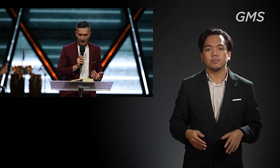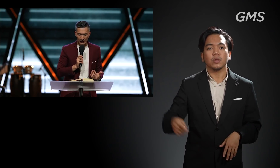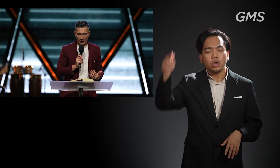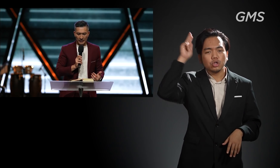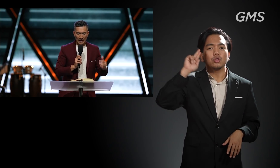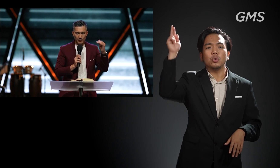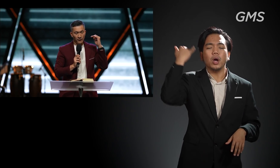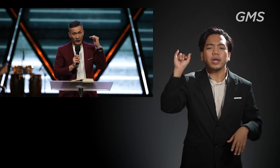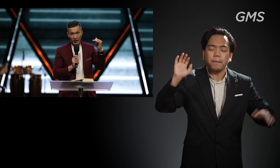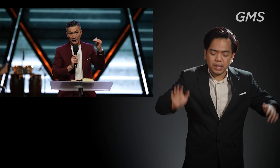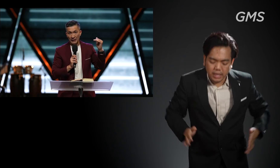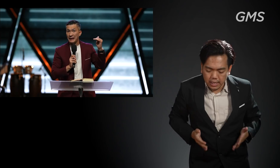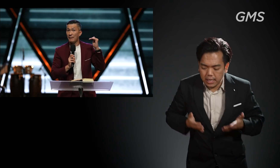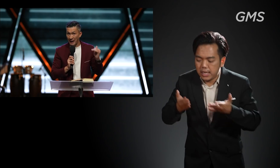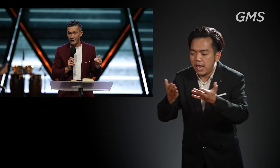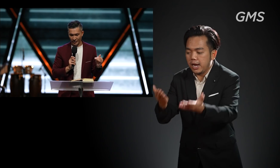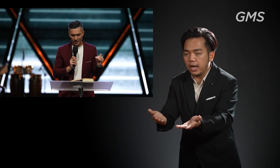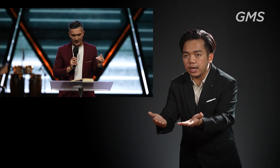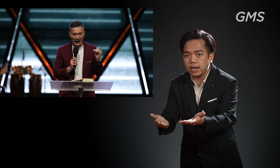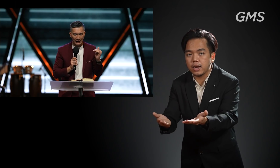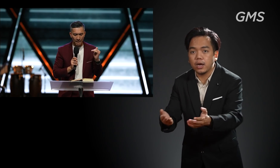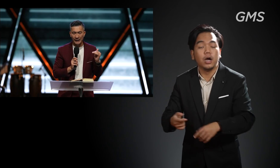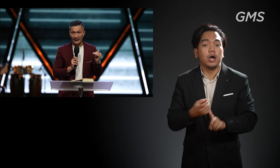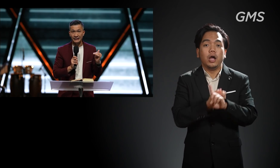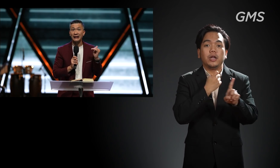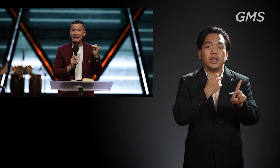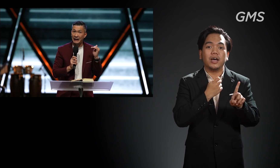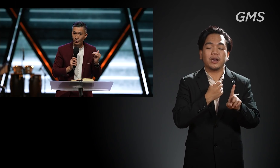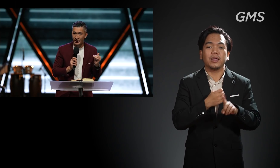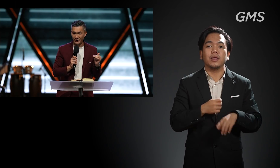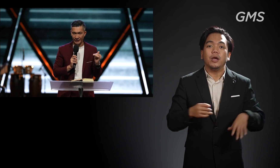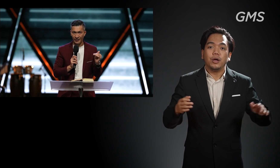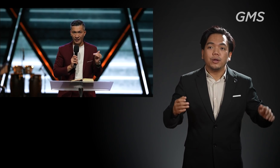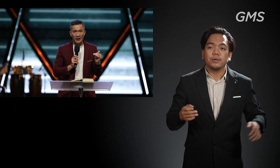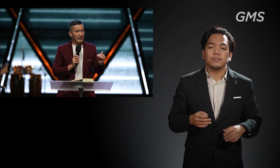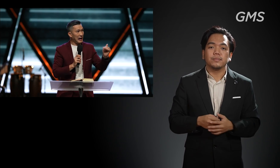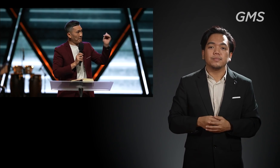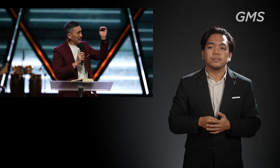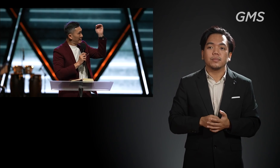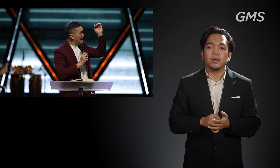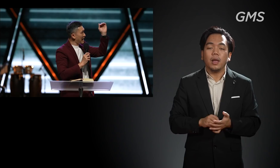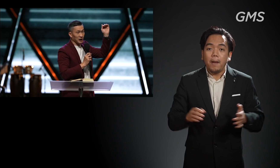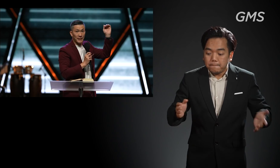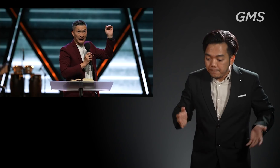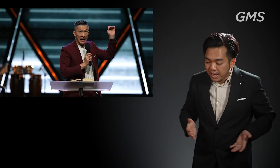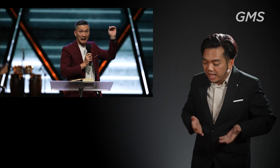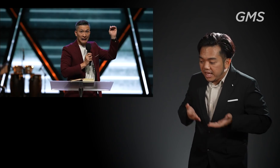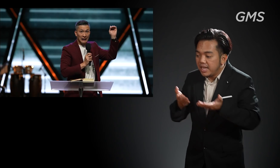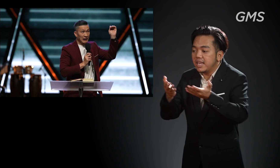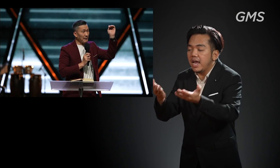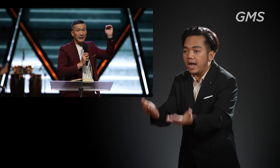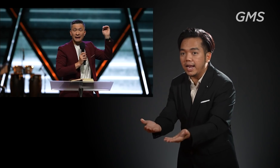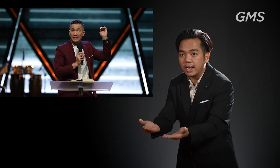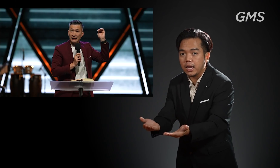menyediakan. Dari provision kepada abundance. Di ayat 8 ini terkandung janji. Dari penyediaan atau